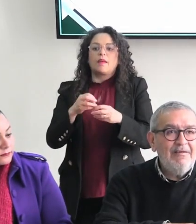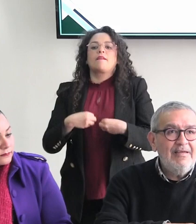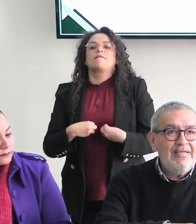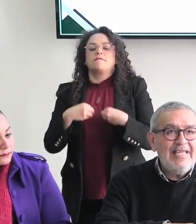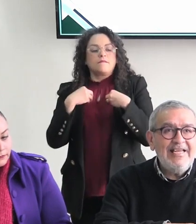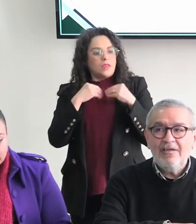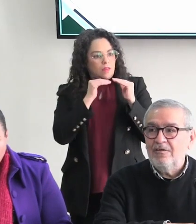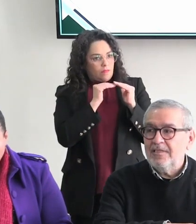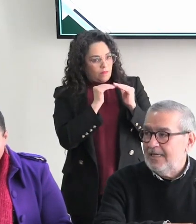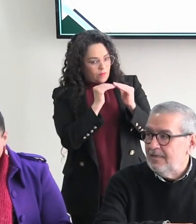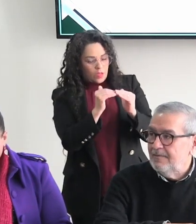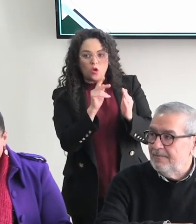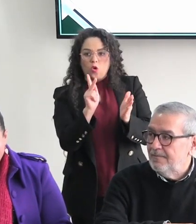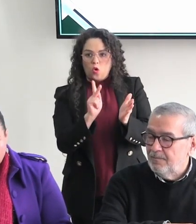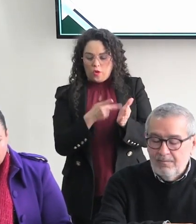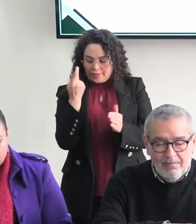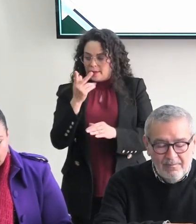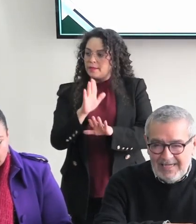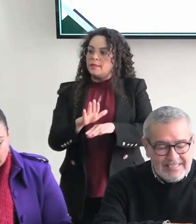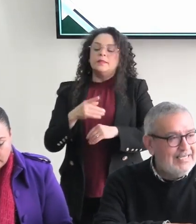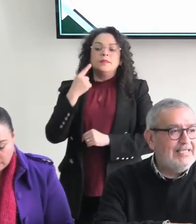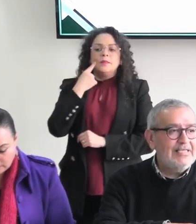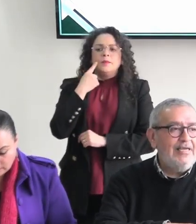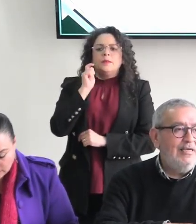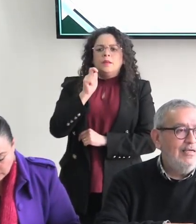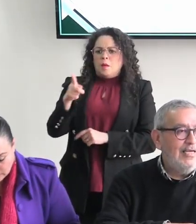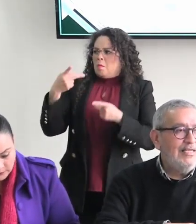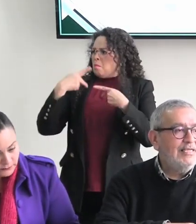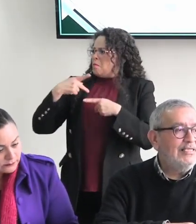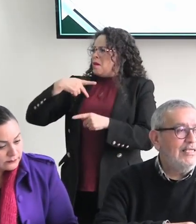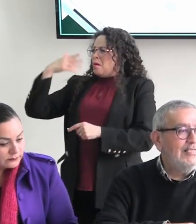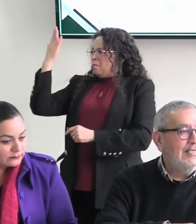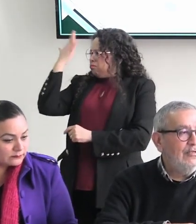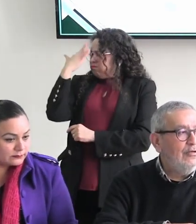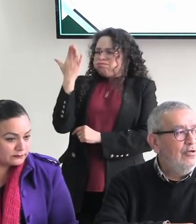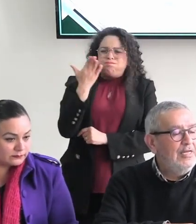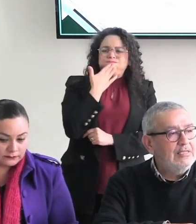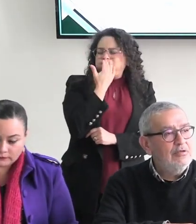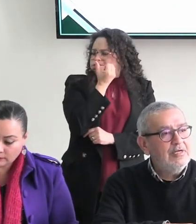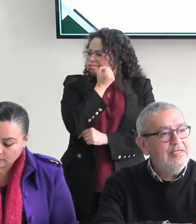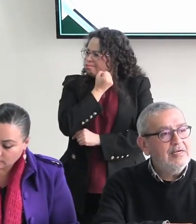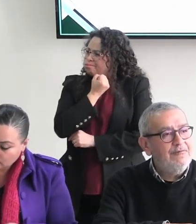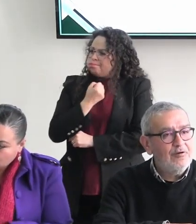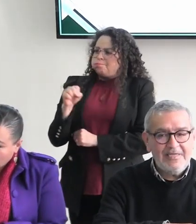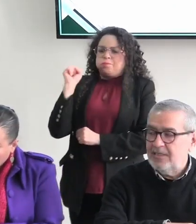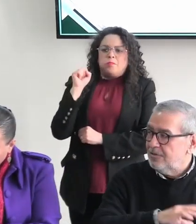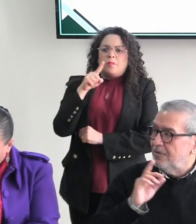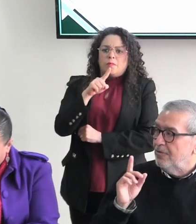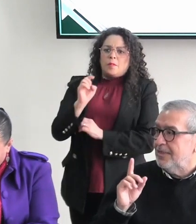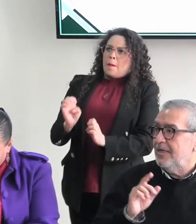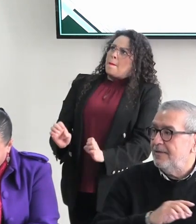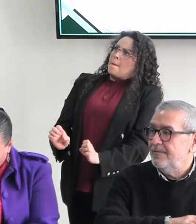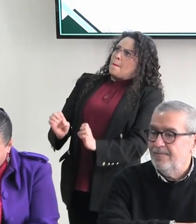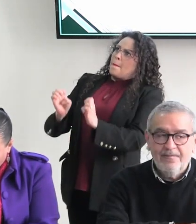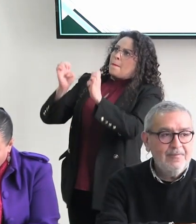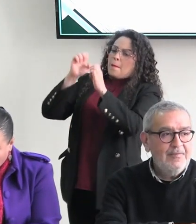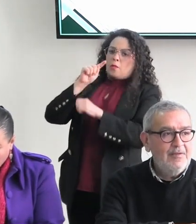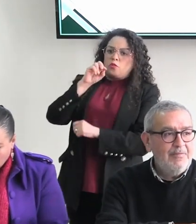¿Qué técnico tan excelente es el que está haciendo la Torre de Reforma